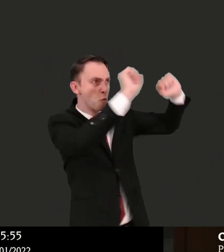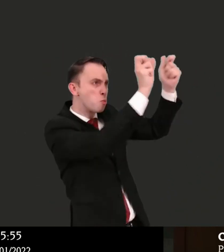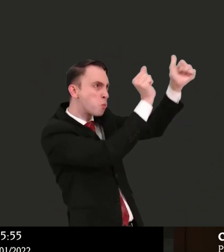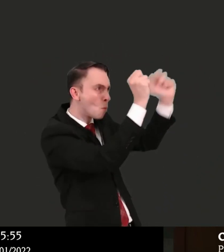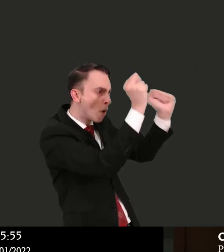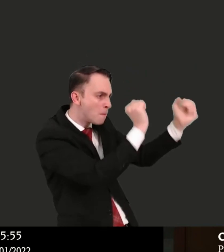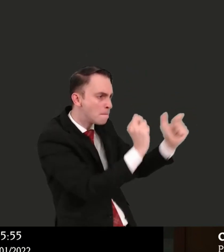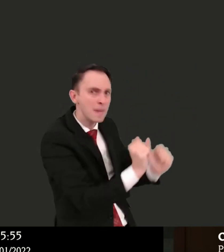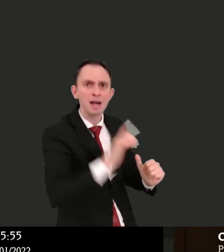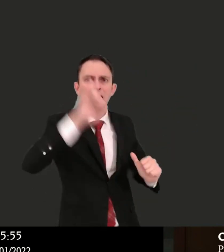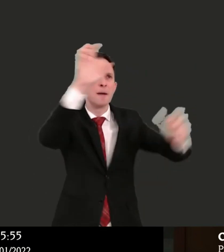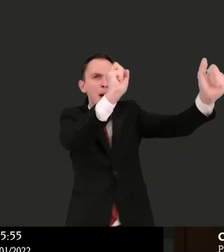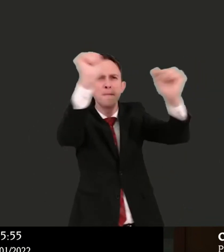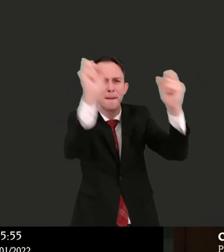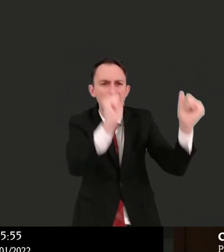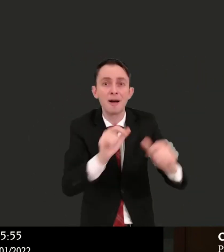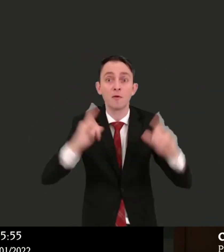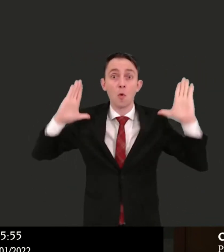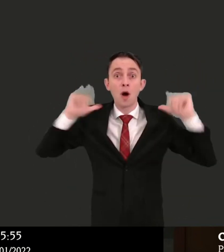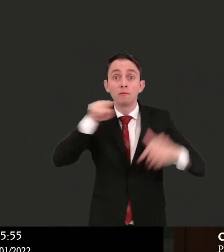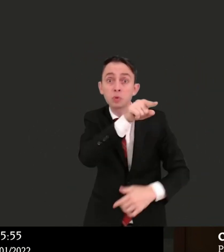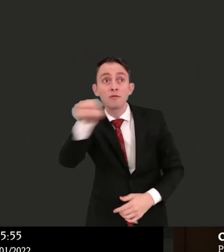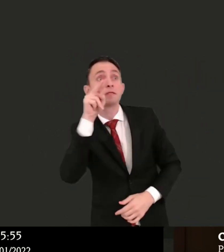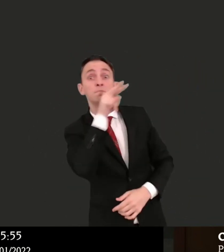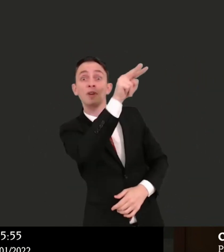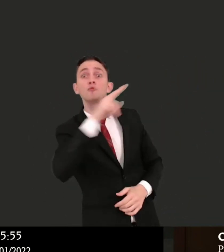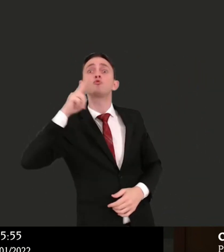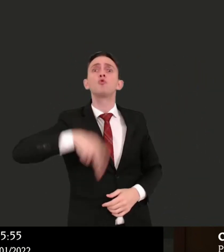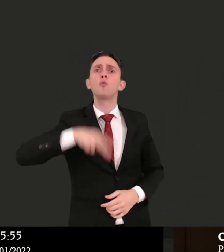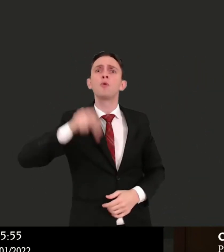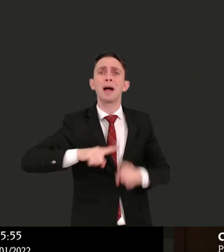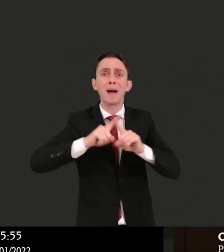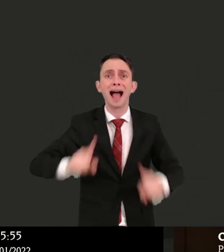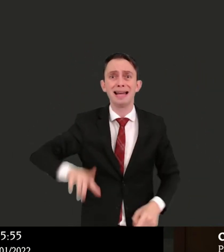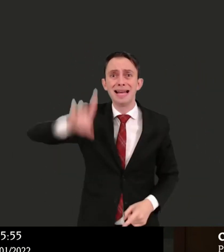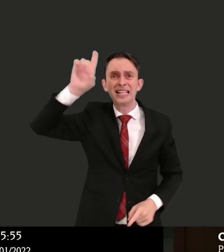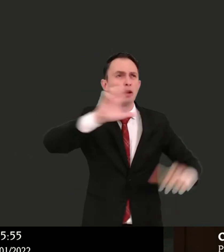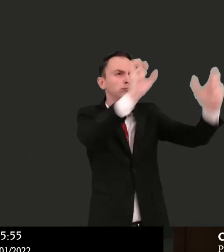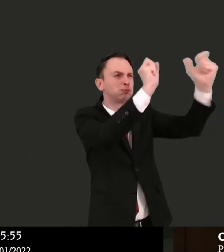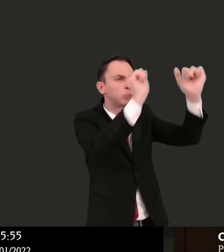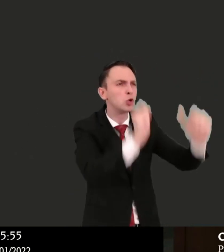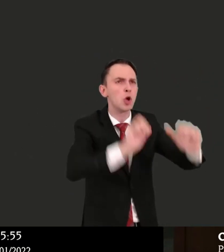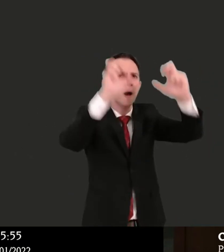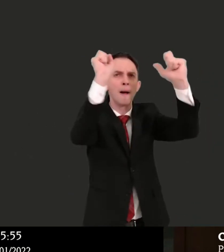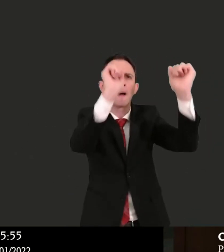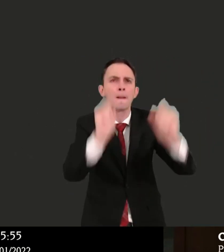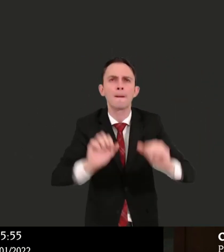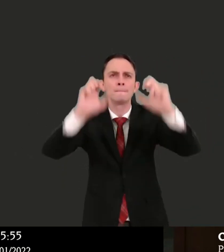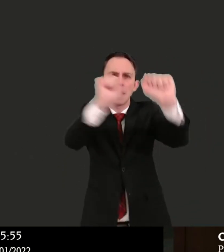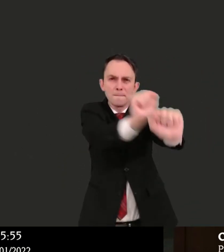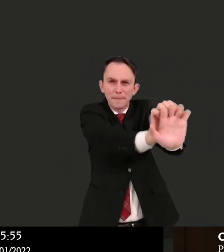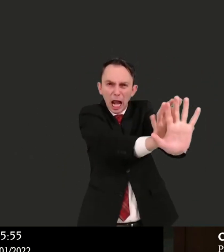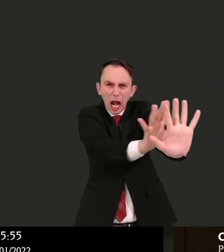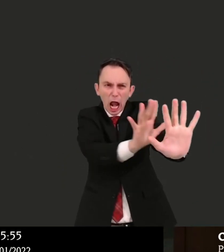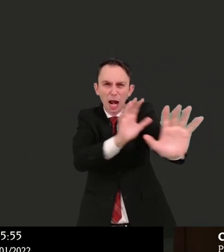esse universo. São anjos que nós nunca vimos. Eles foram, todos eles, feituras do Senhor. Ele